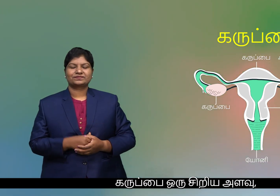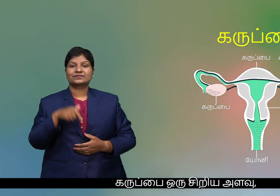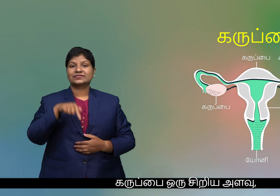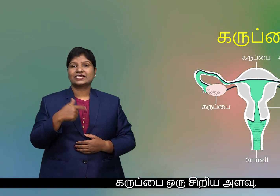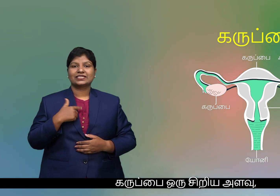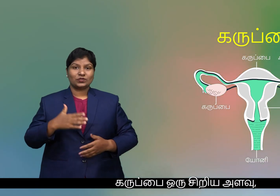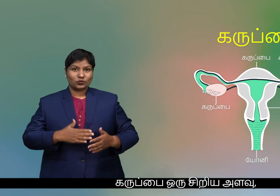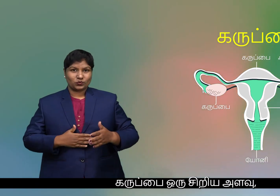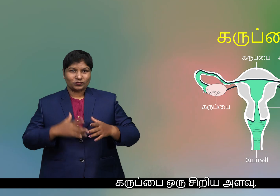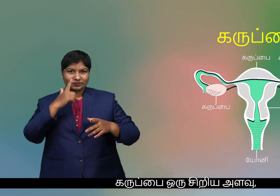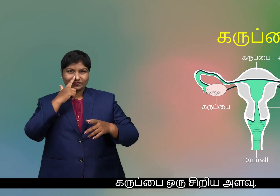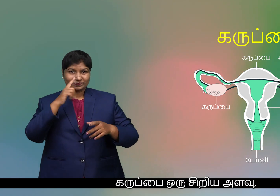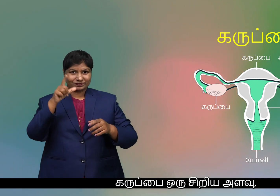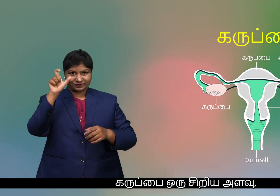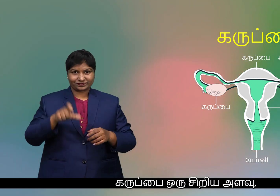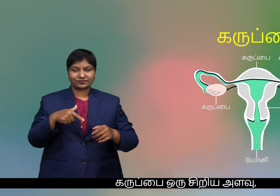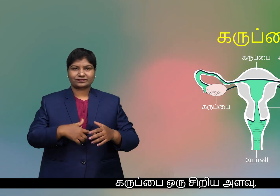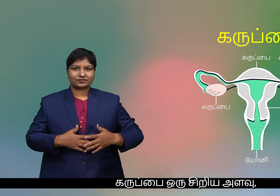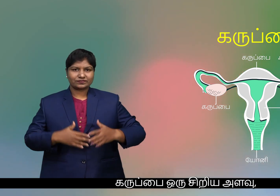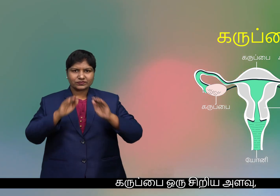கருப்பை ஒரு சிறிய அளவு